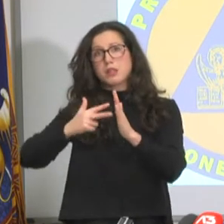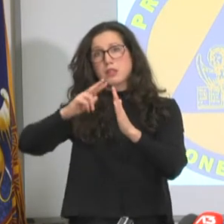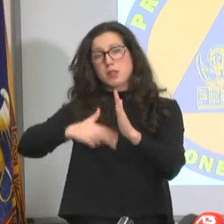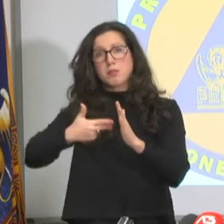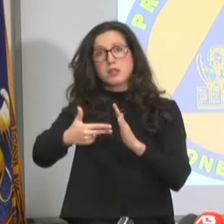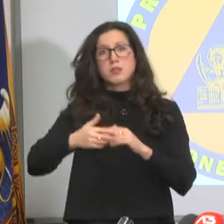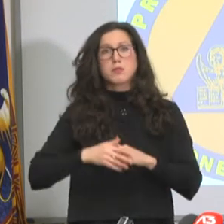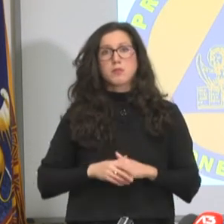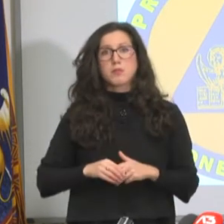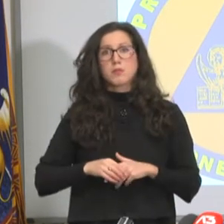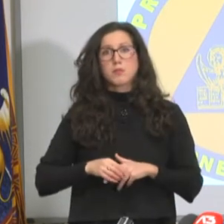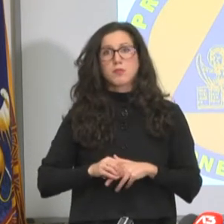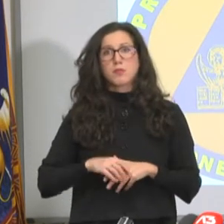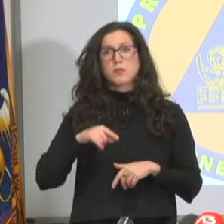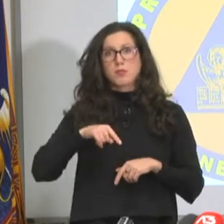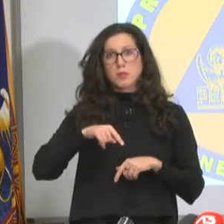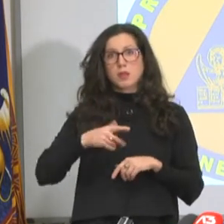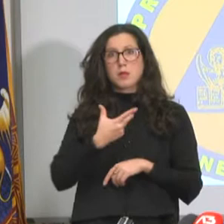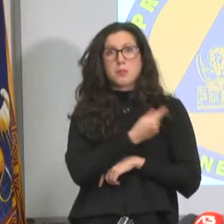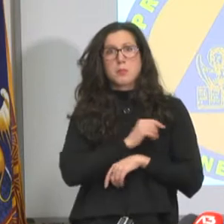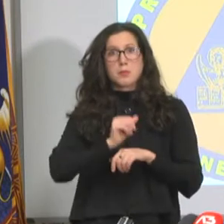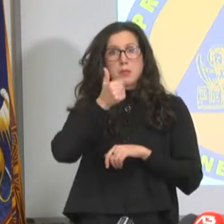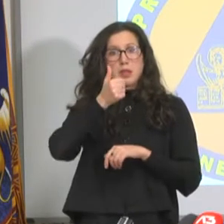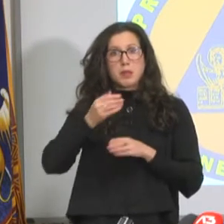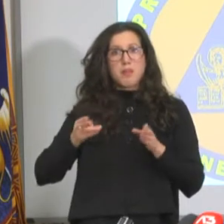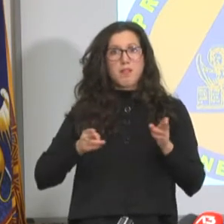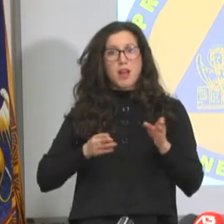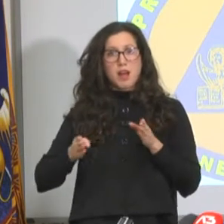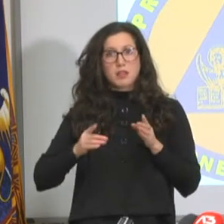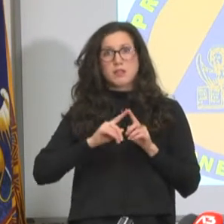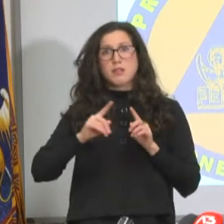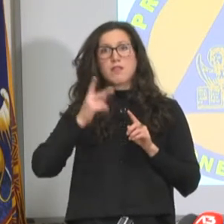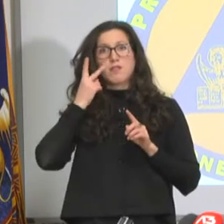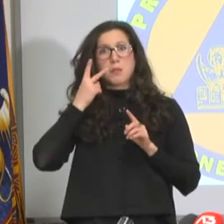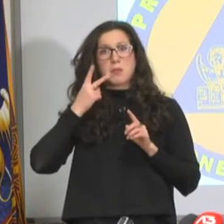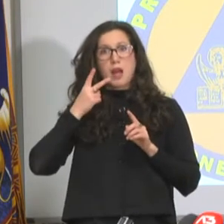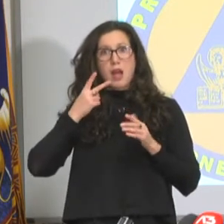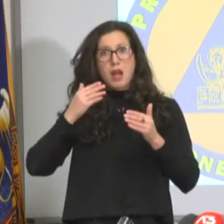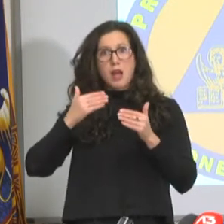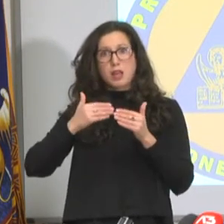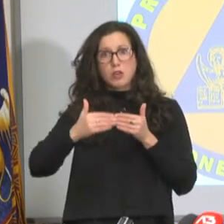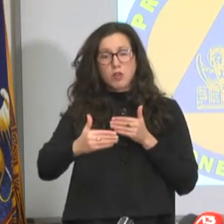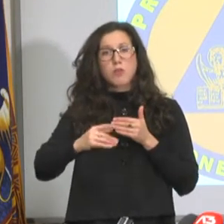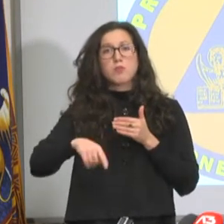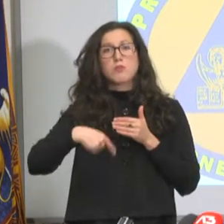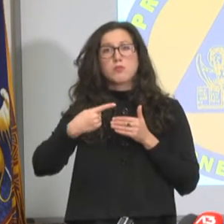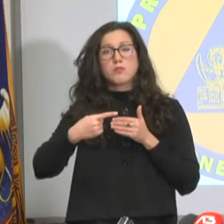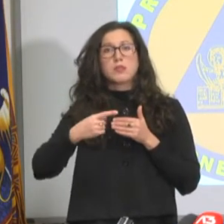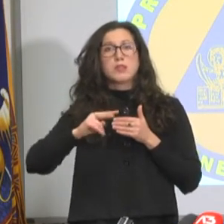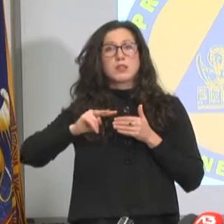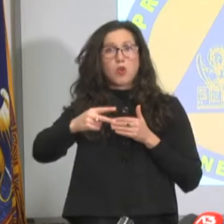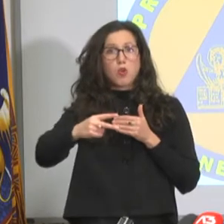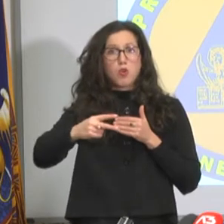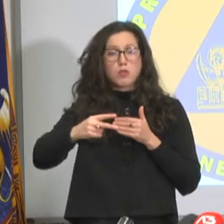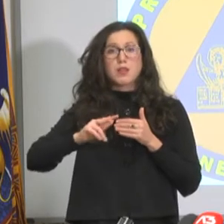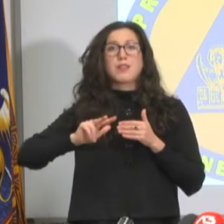questa arriverà fino a fine febbraio, questa prima fase, poi comincerà la seconda fase e poi la terza fase, quindi per giugno,